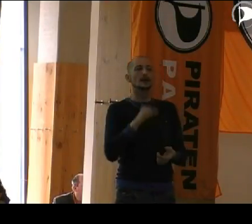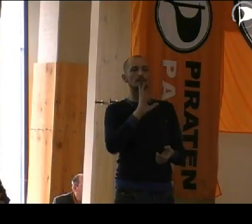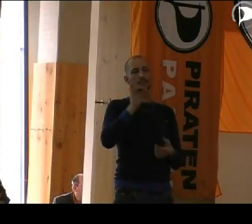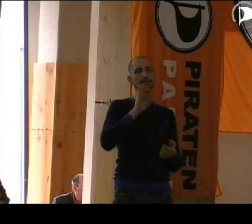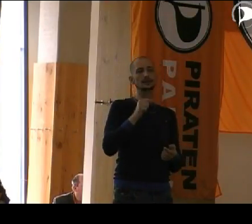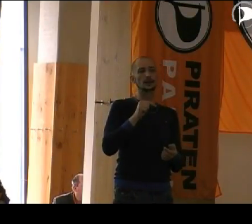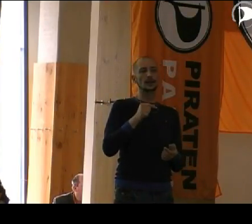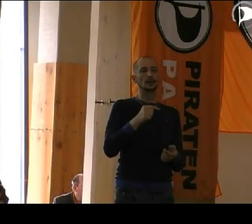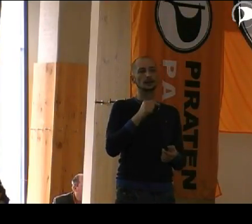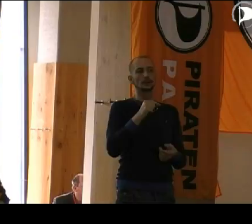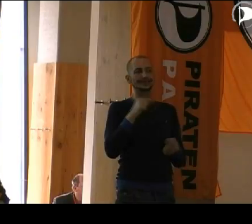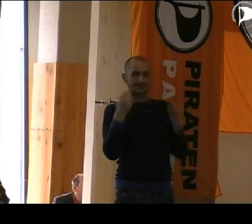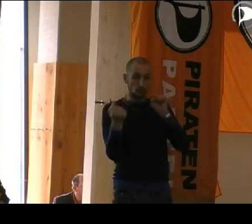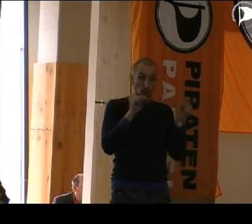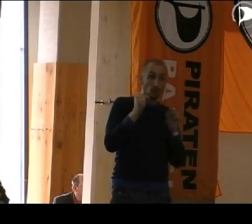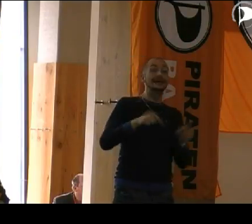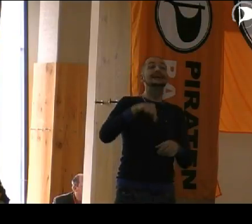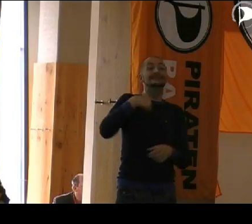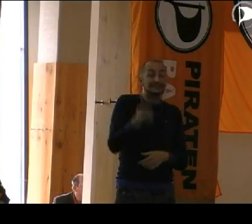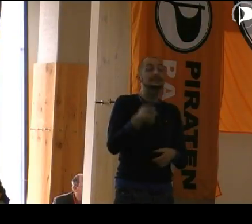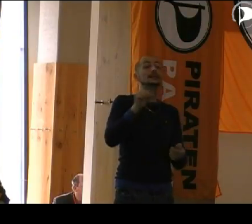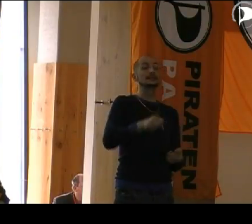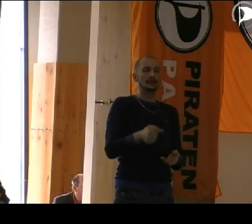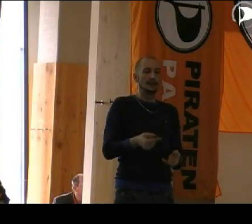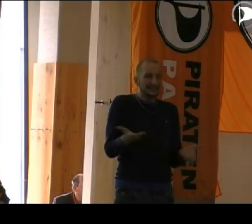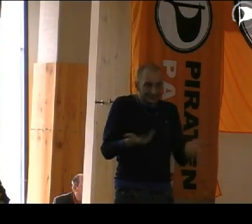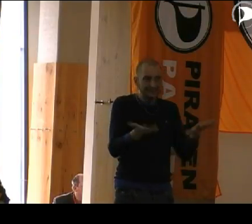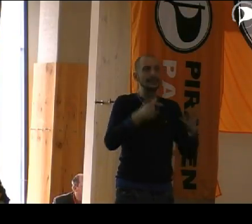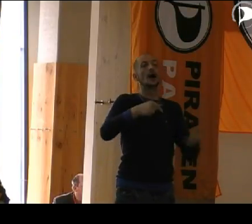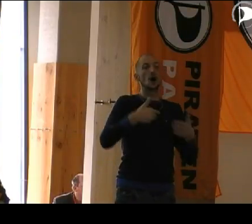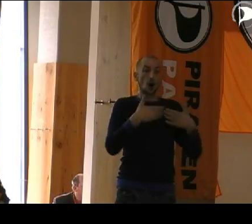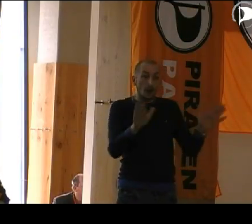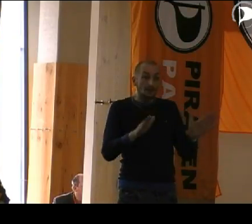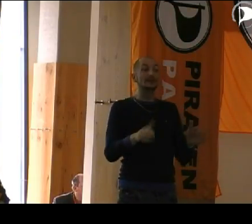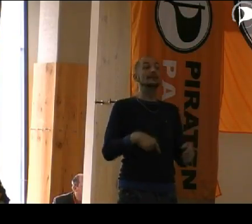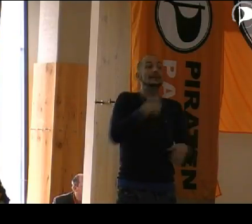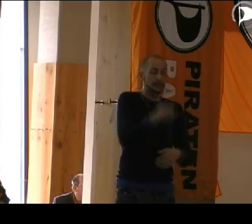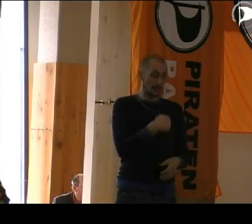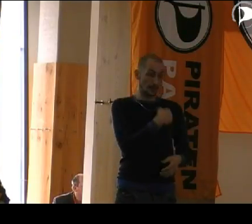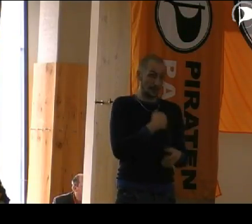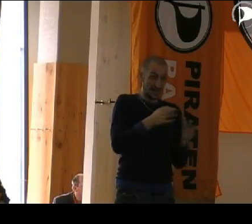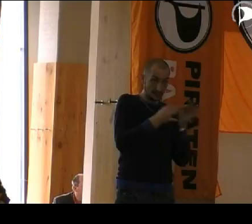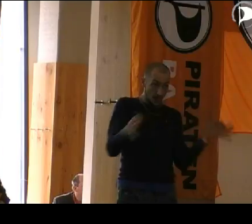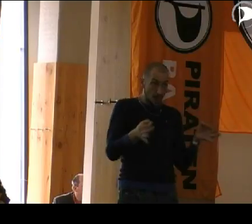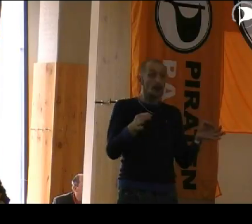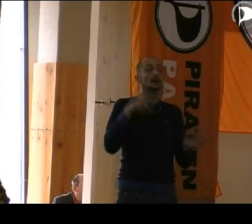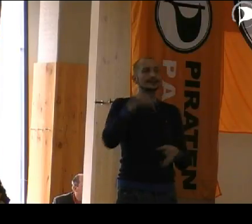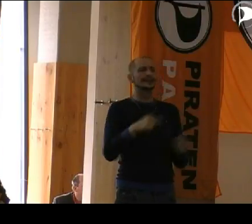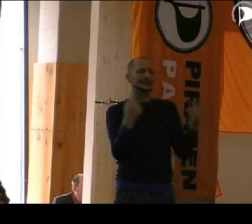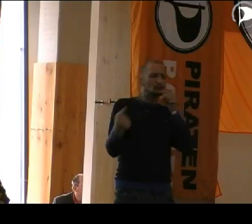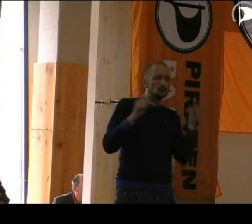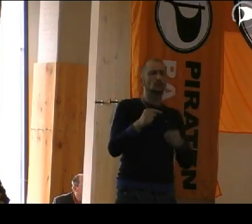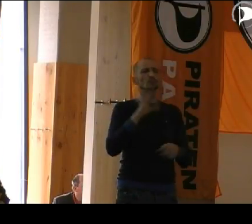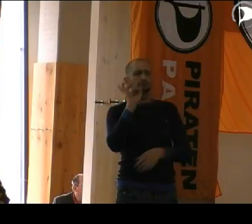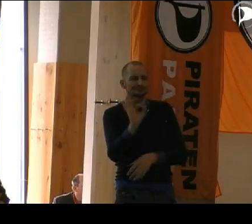deswegen möchte ich einfach nur die anregung rein und vielleicht offen zu sein auf einem nächsten paar tage zeit darüber zu diskutieren ob es zum beispiel sinnvoll